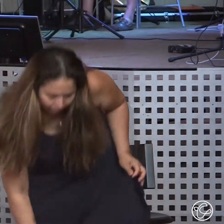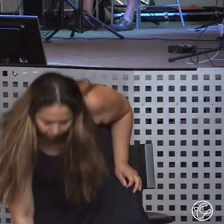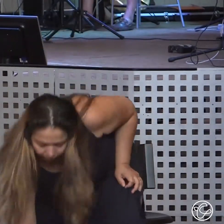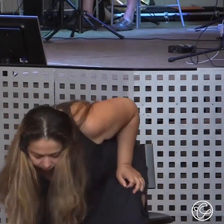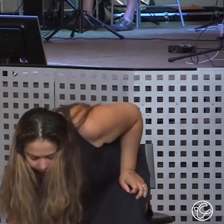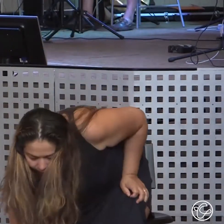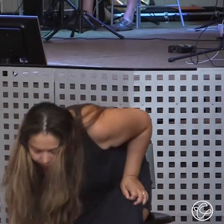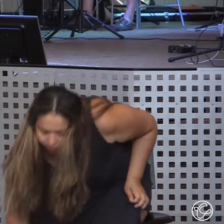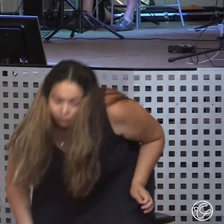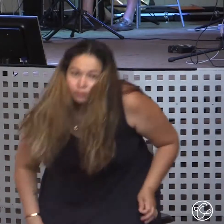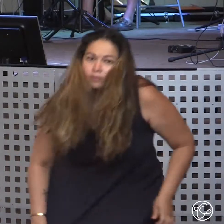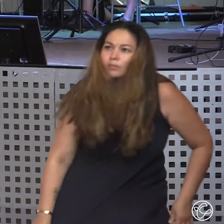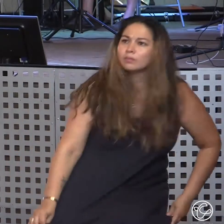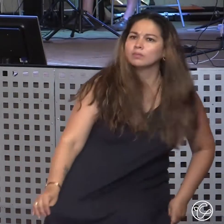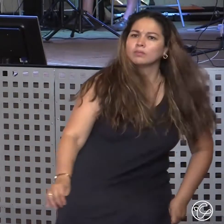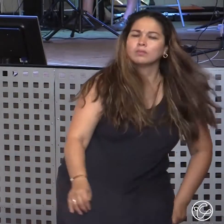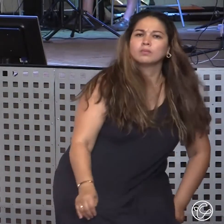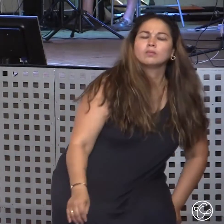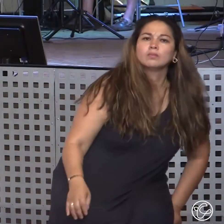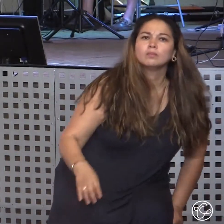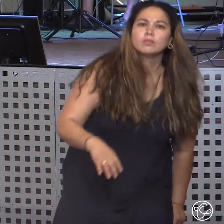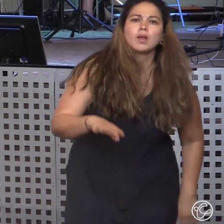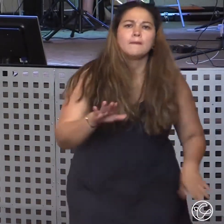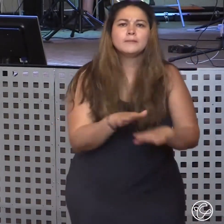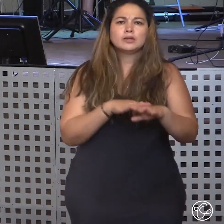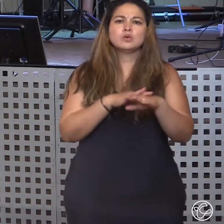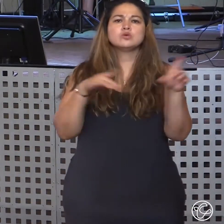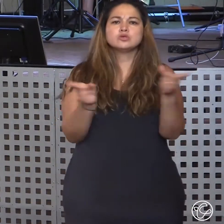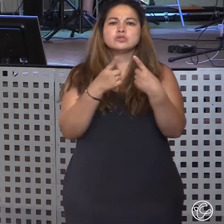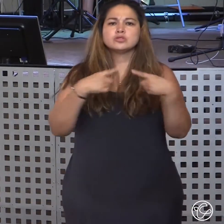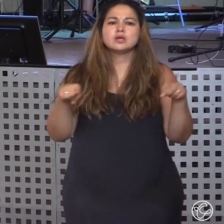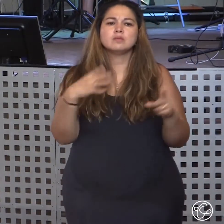Salmos 144, verso 12.